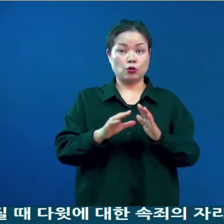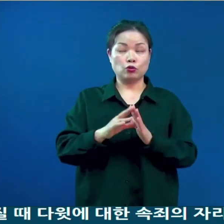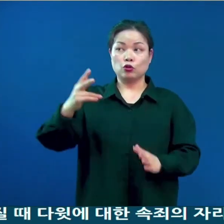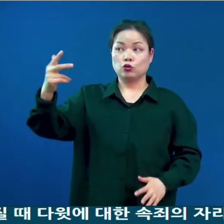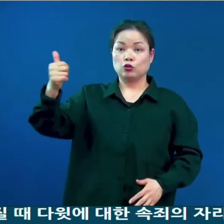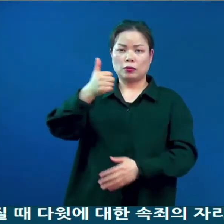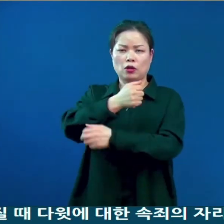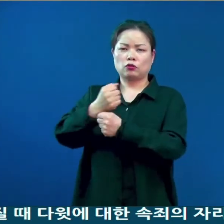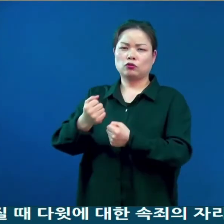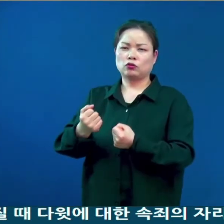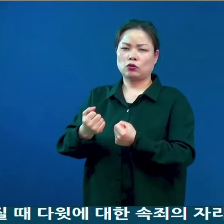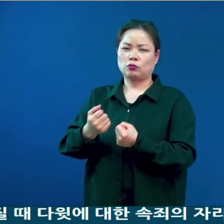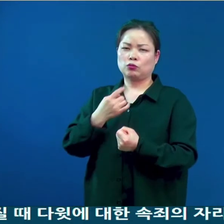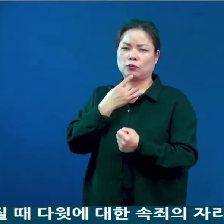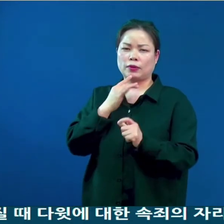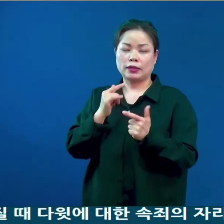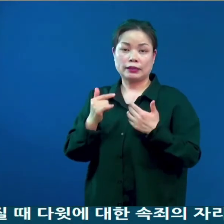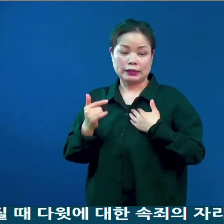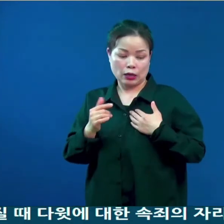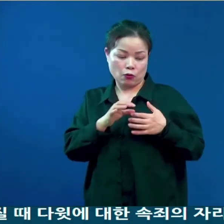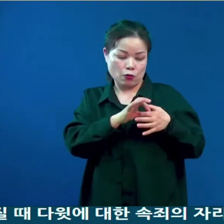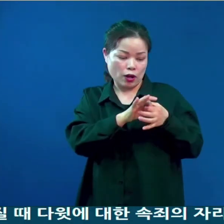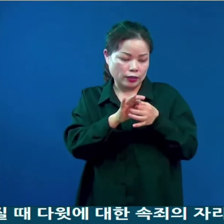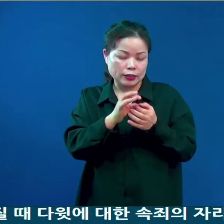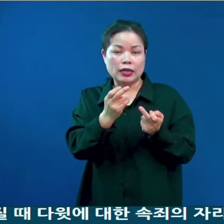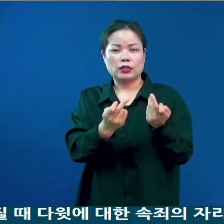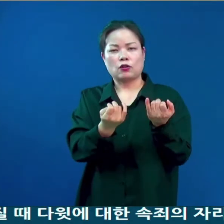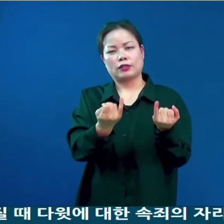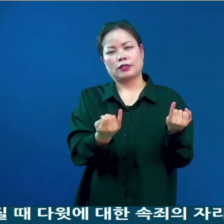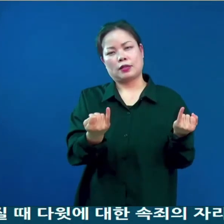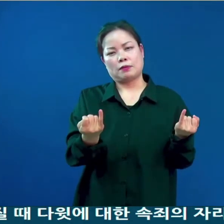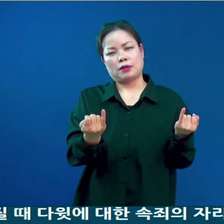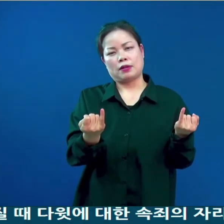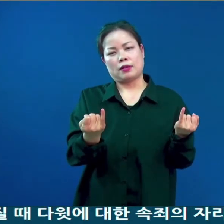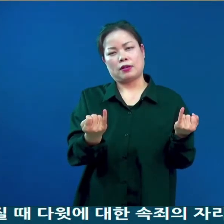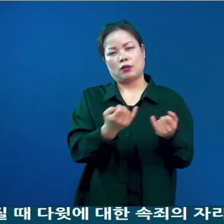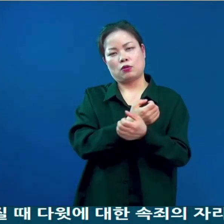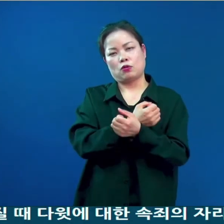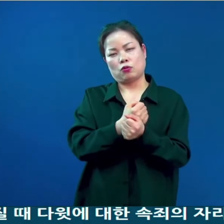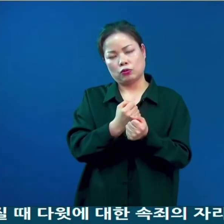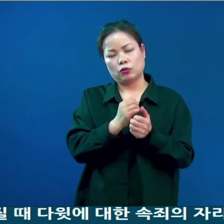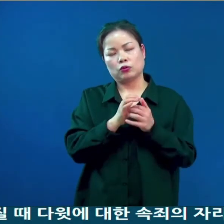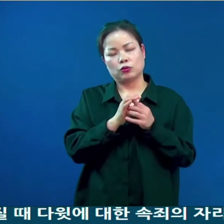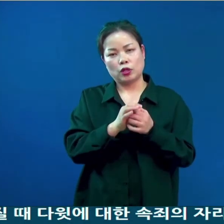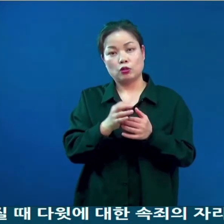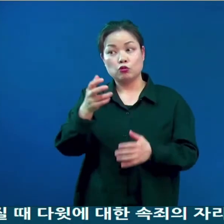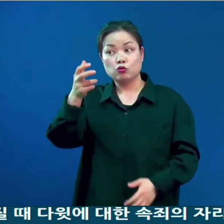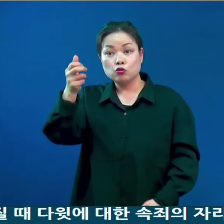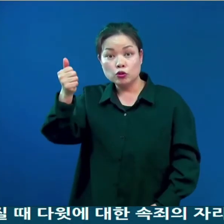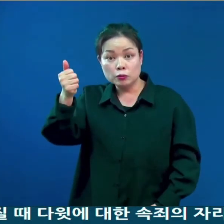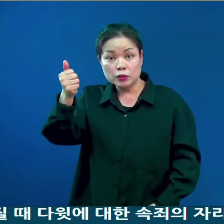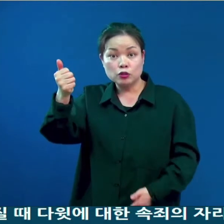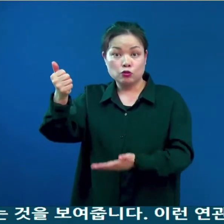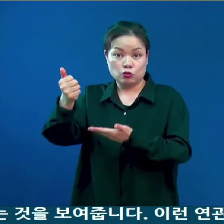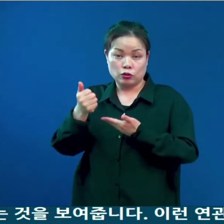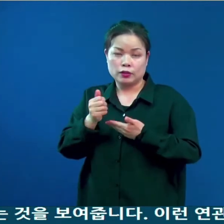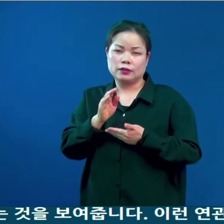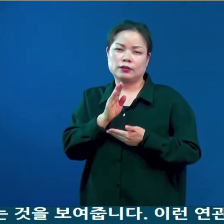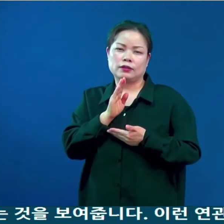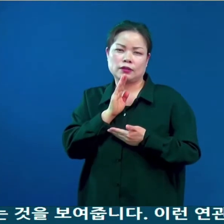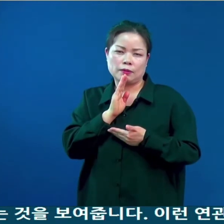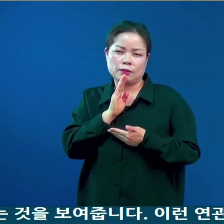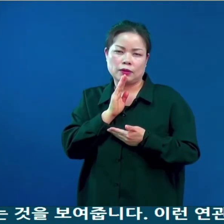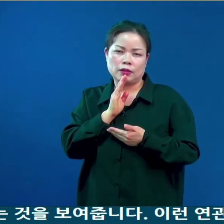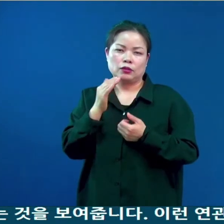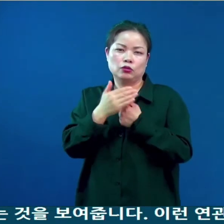주님의 용서를 구할 뿐 아니라 나와 관계에 있는 형제자매들과의 용서를 통해 주님이 주시는 그 참된